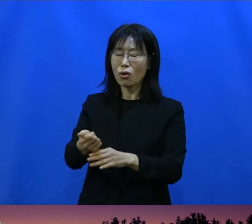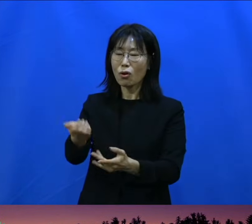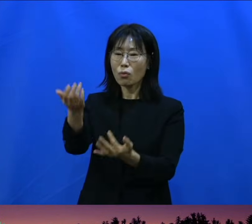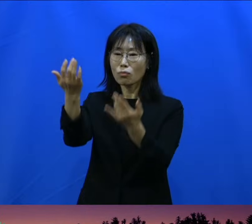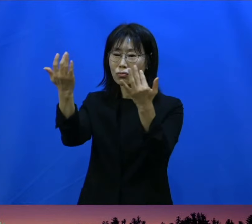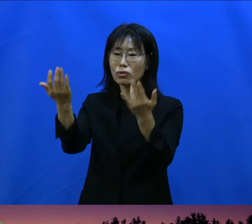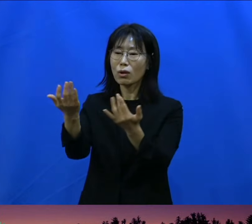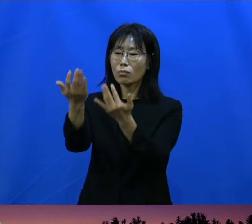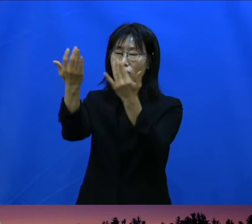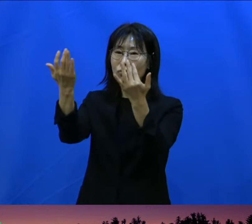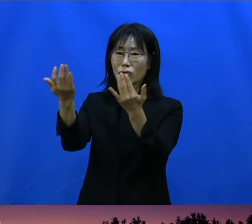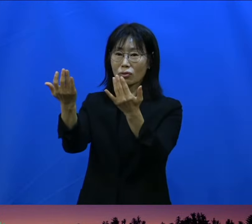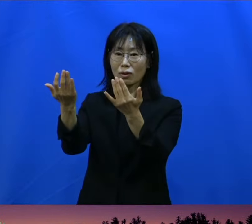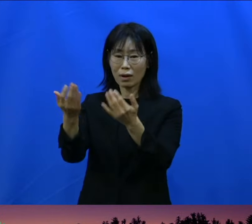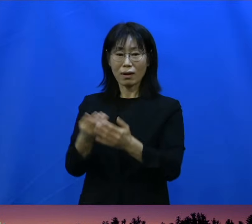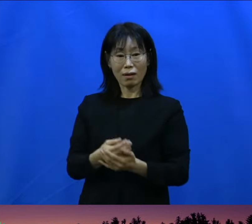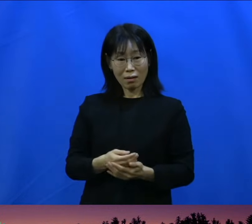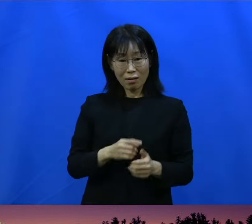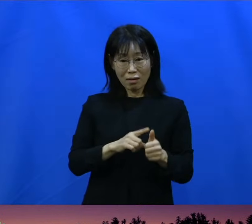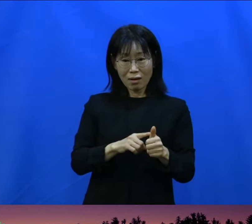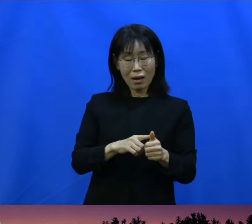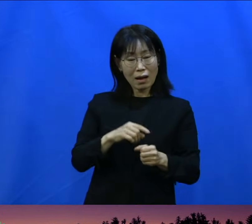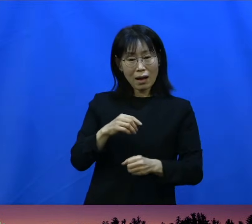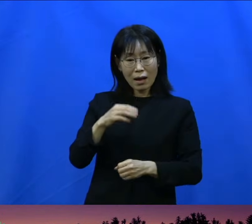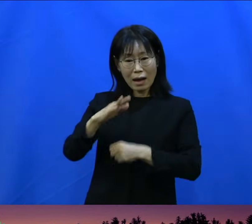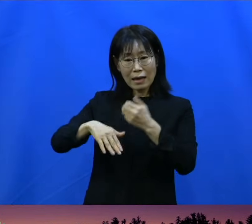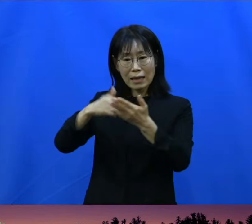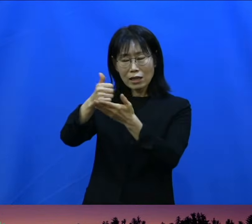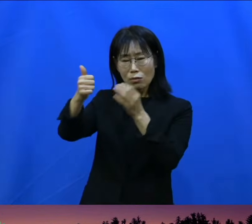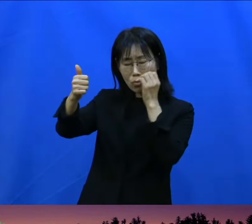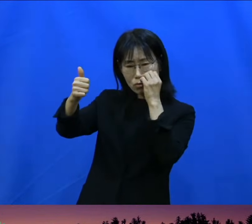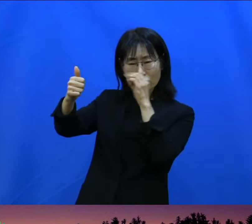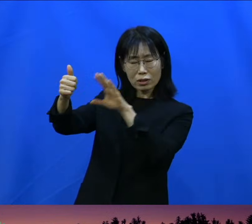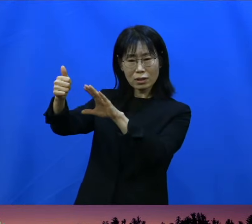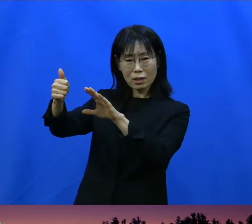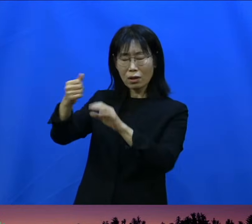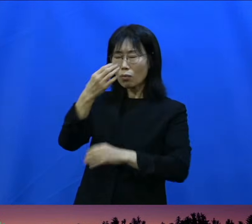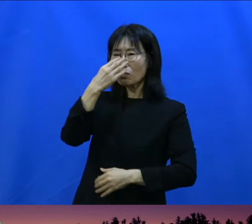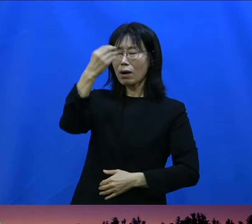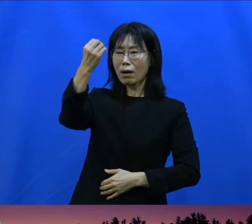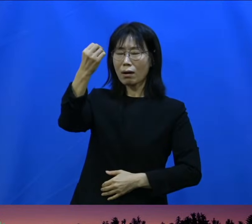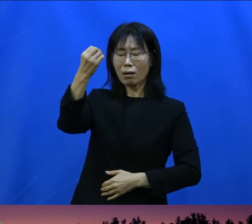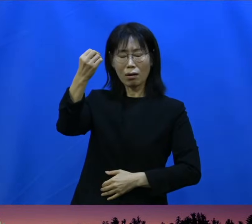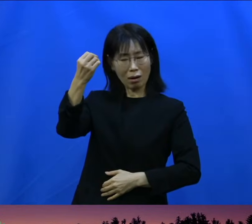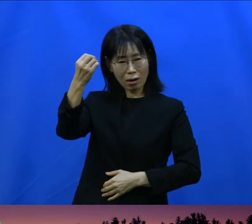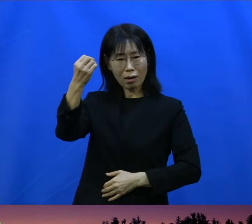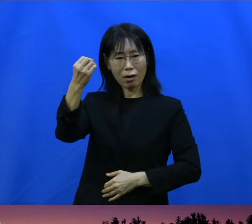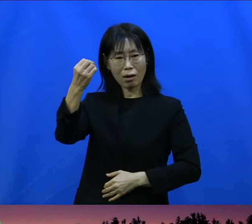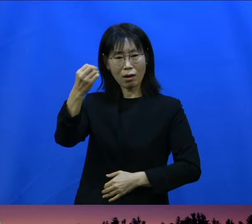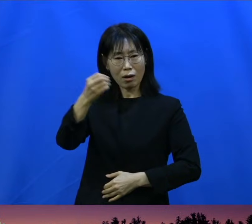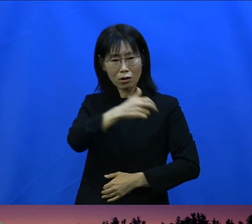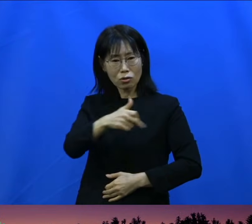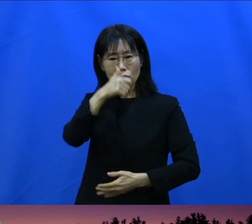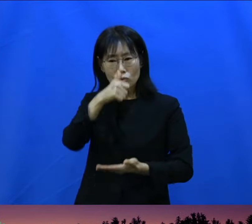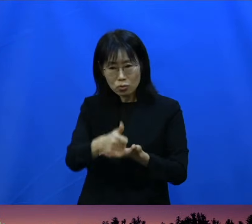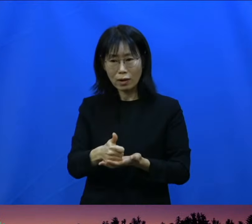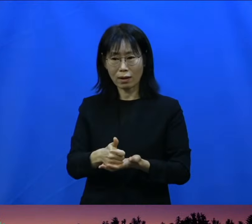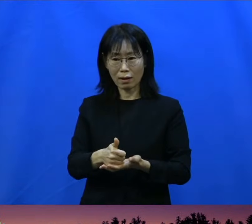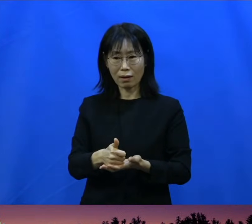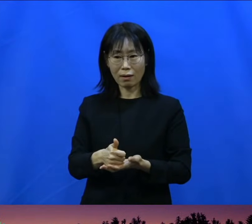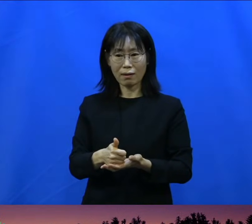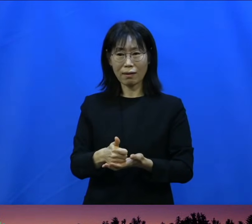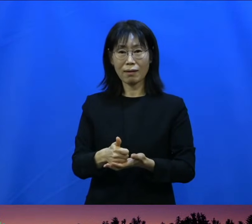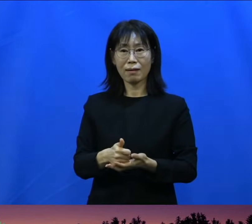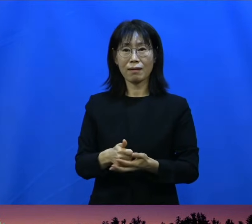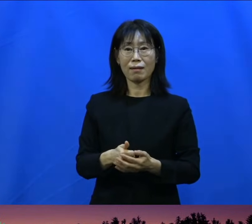여러분, 성경의 신성모독은 굉장히 무서운 겁니다. 우사는 현장에서 죽습니다. 죄에 대한 맹렬한 심판.